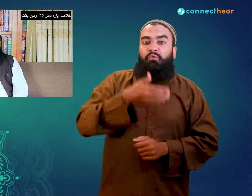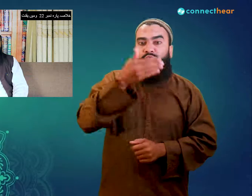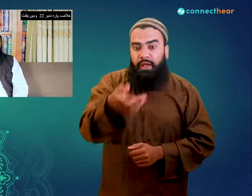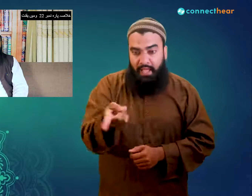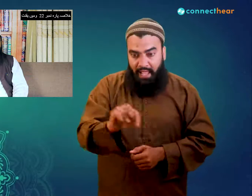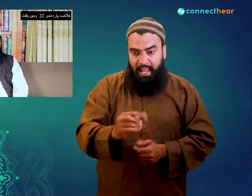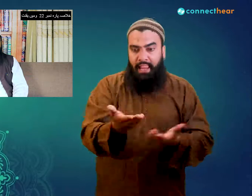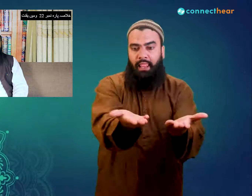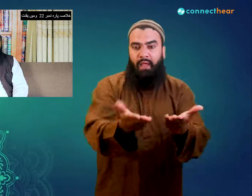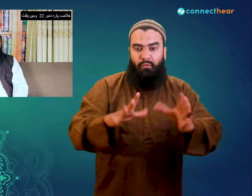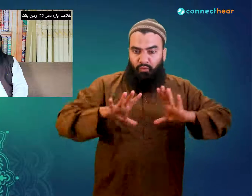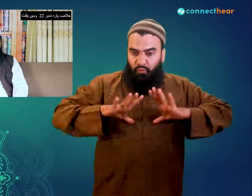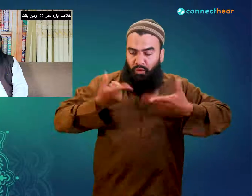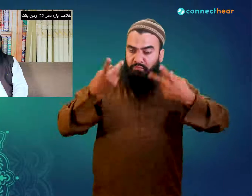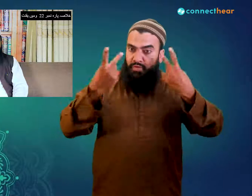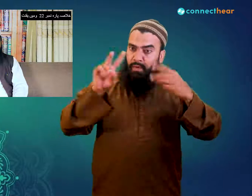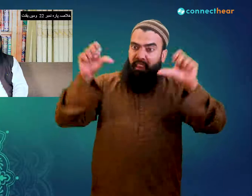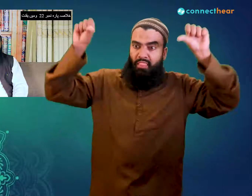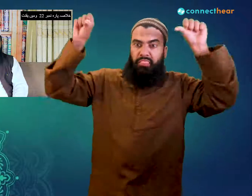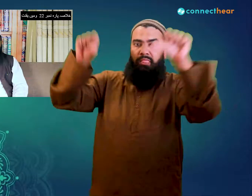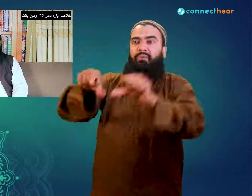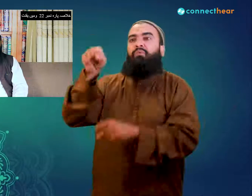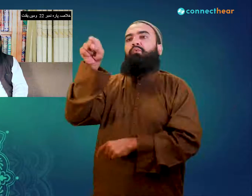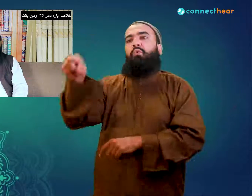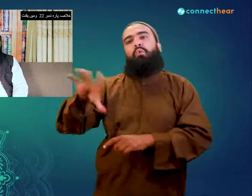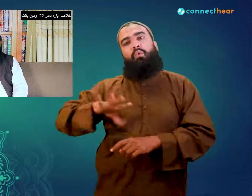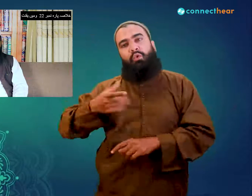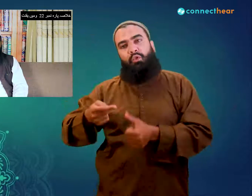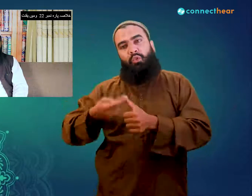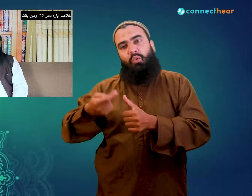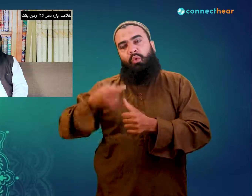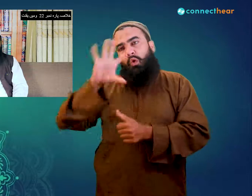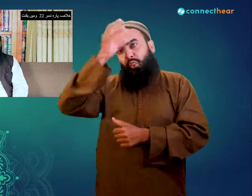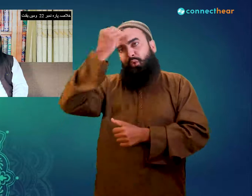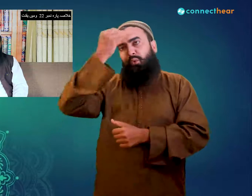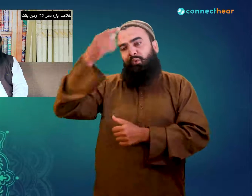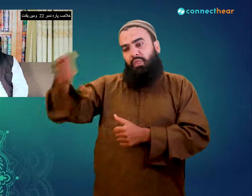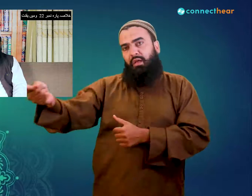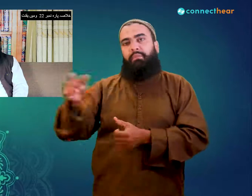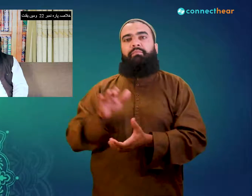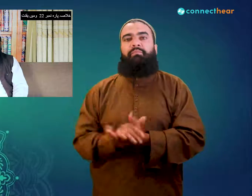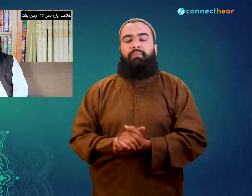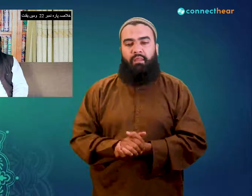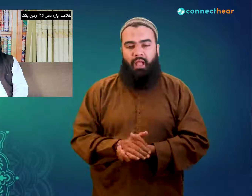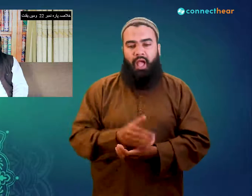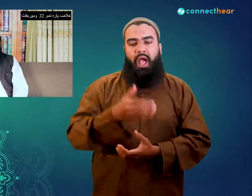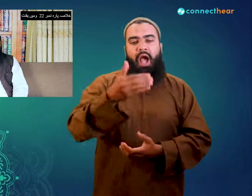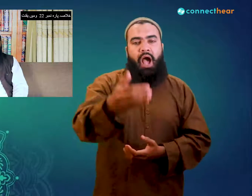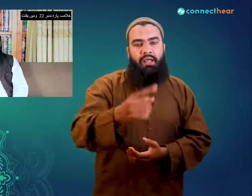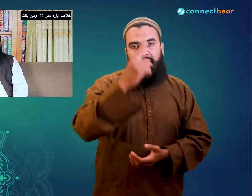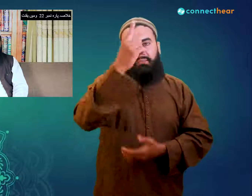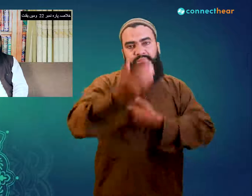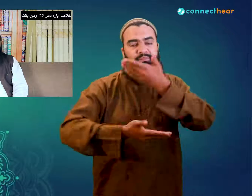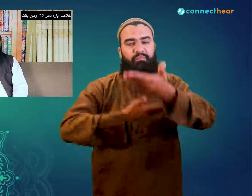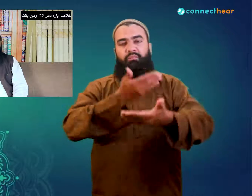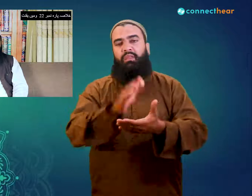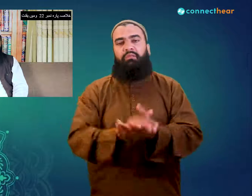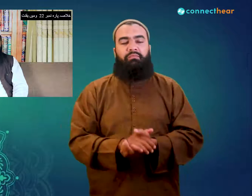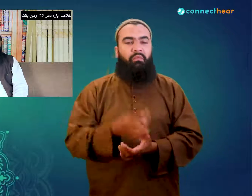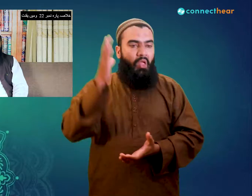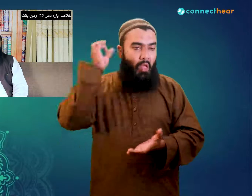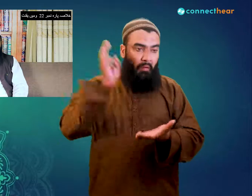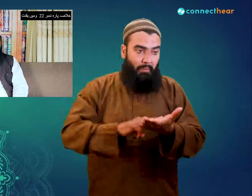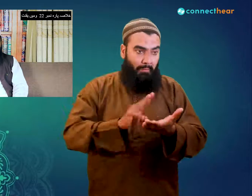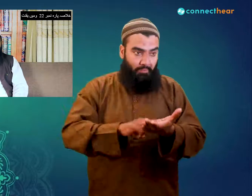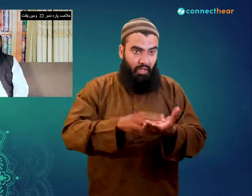اللہ علیہ وسلم کی ایذا کے تذکرے کے ساتھ ہی اگلی آیت میں اہل ایمان مومن مرد